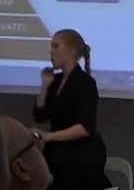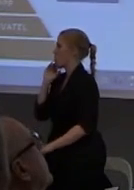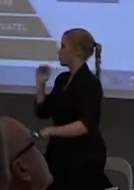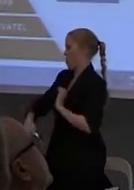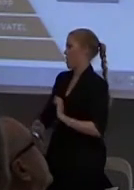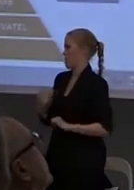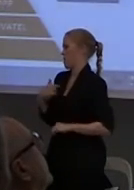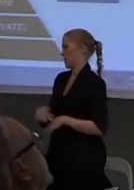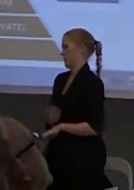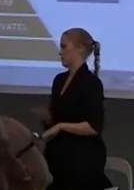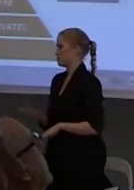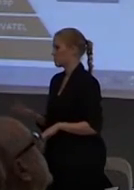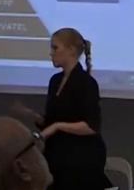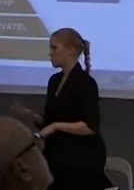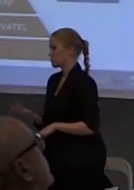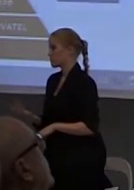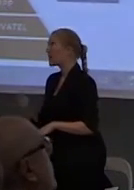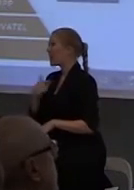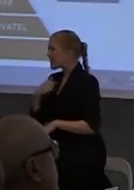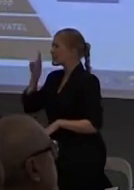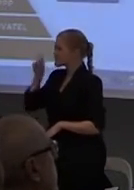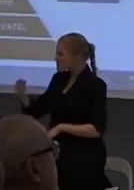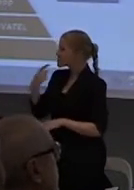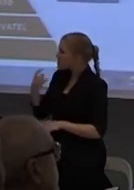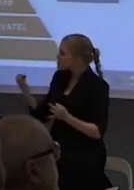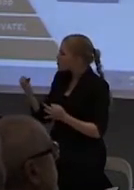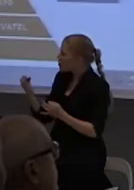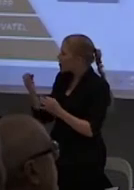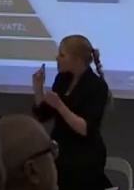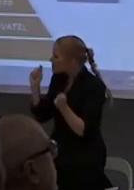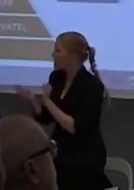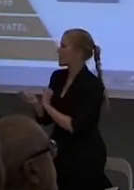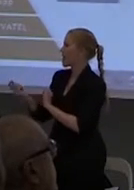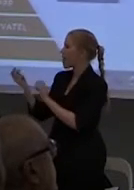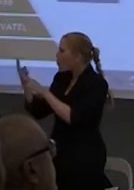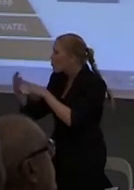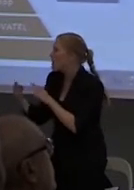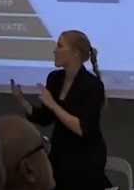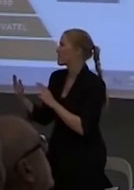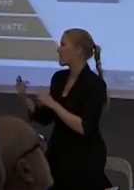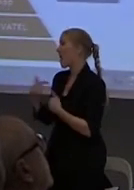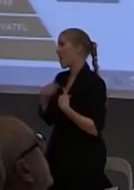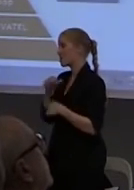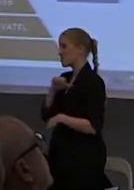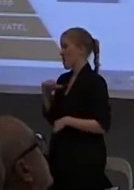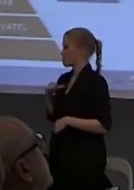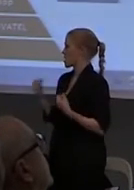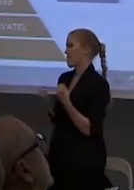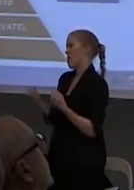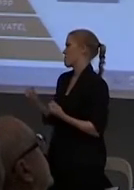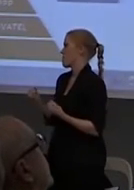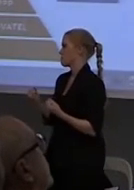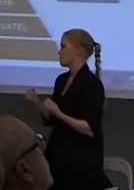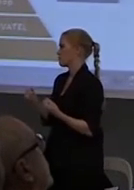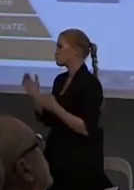chci dělat něco jinak, potřebuji změnu, ale nedokážu se s tím vždycky poradit sama. Doufám,